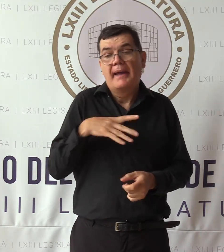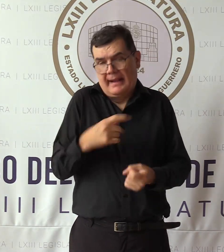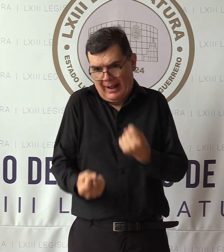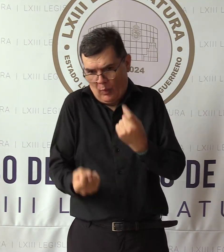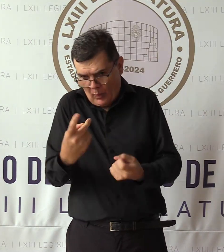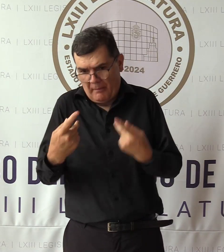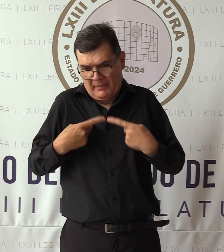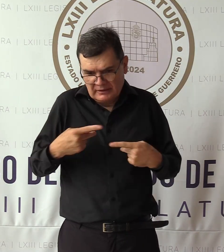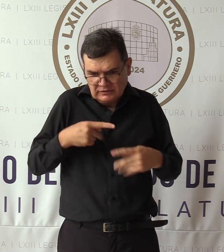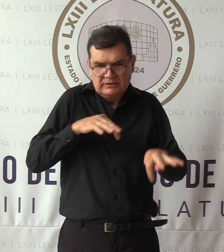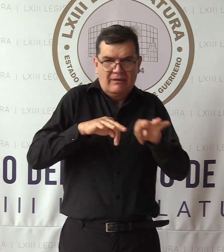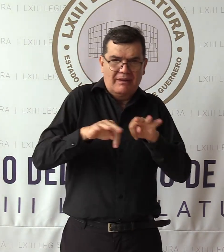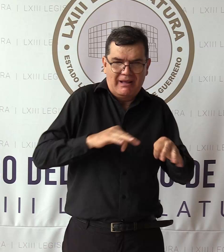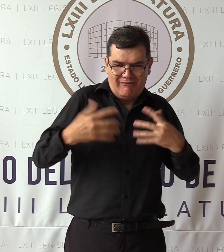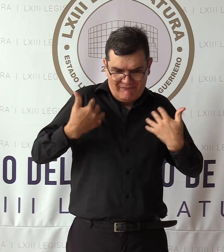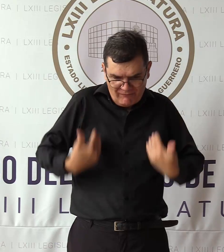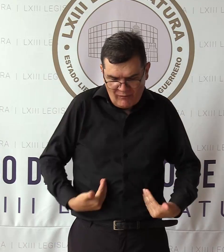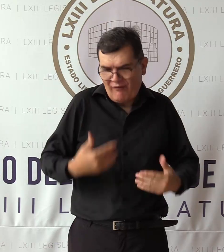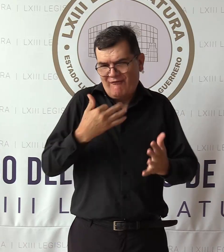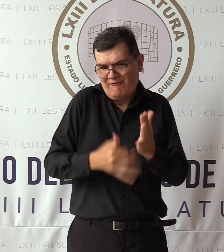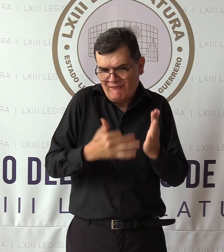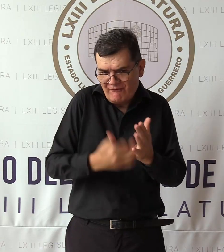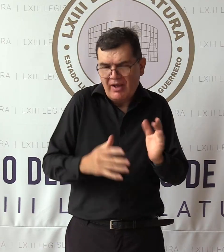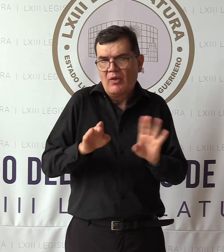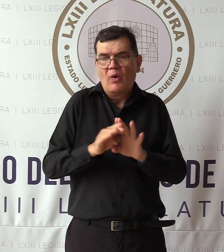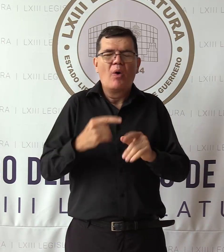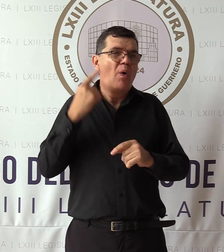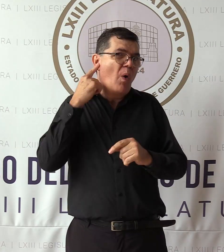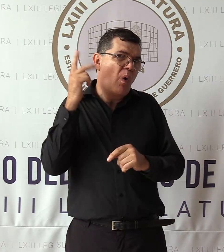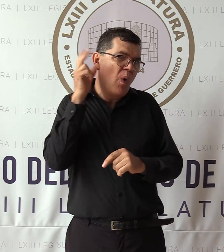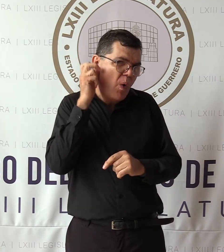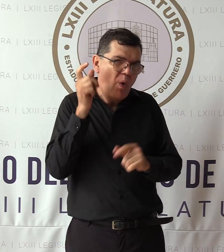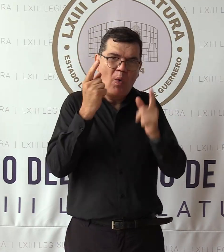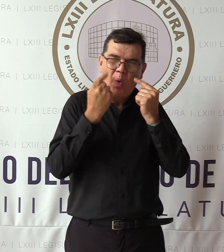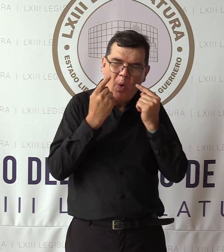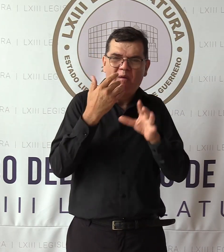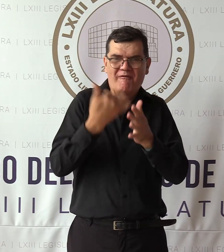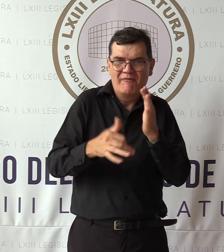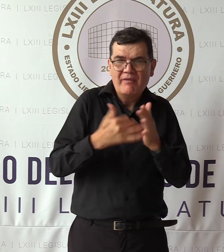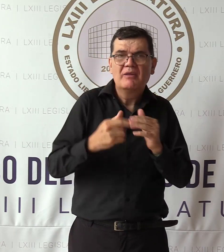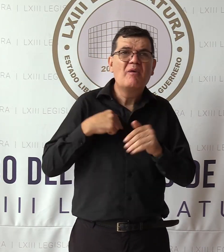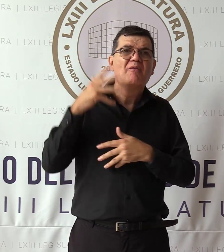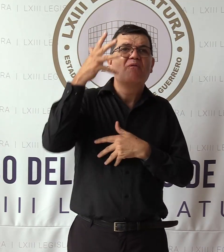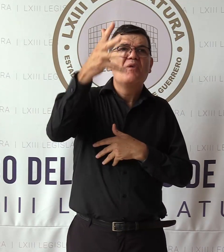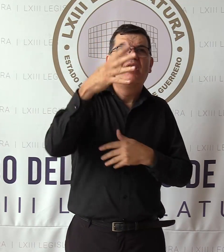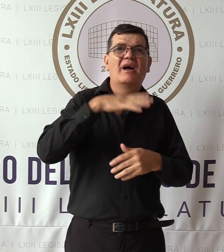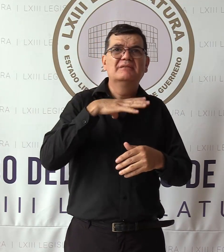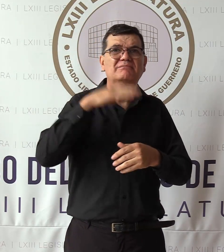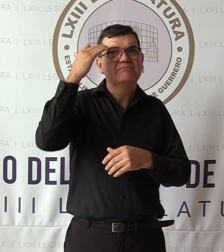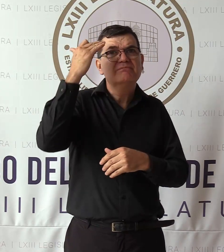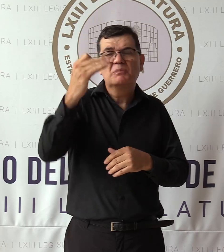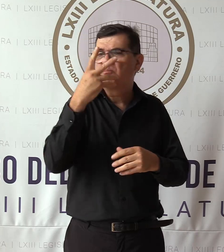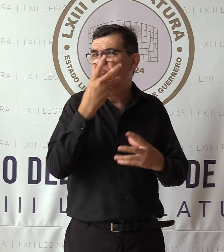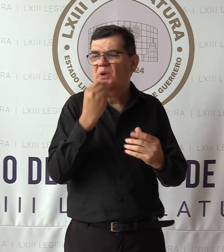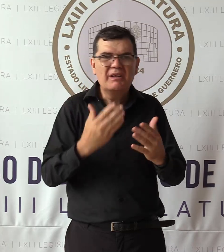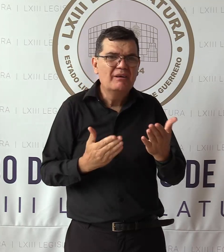funcionales, cognitivas o sensoriales a largo plazo y a quien determinadas barreras le impiden participar de manera plena